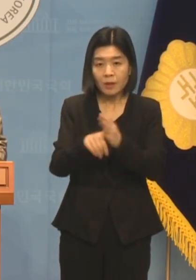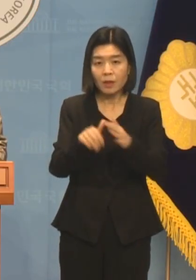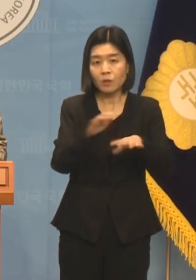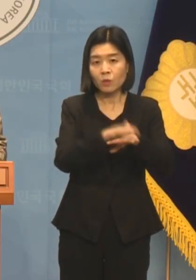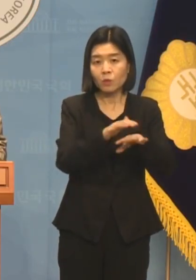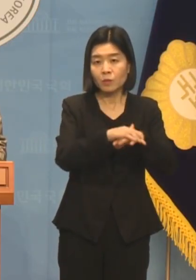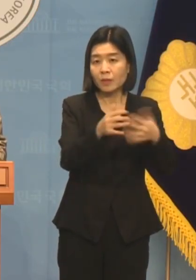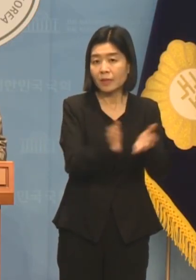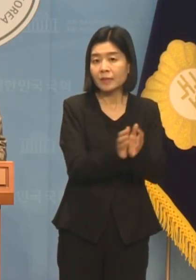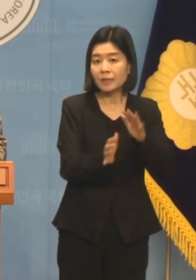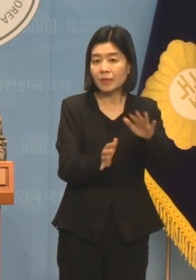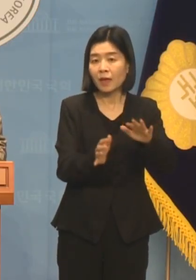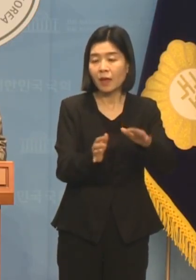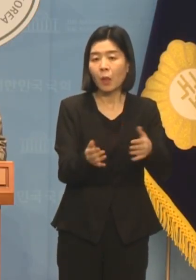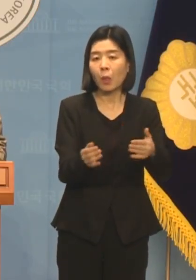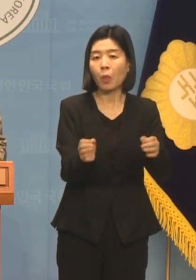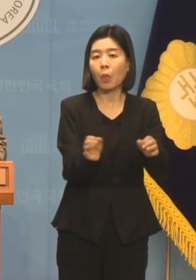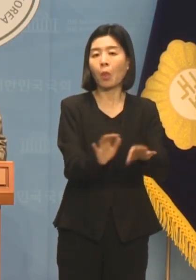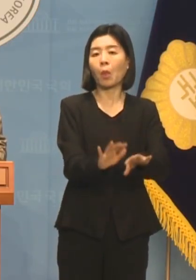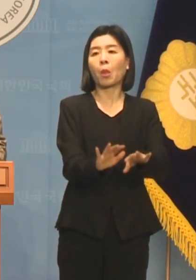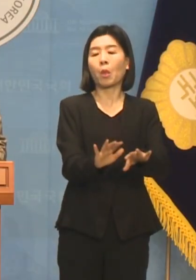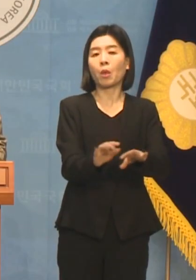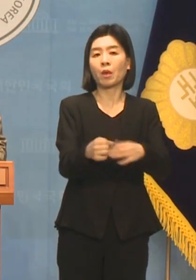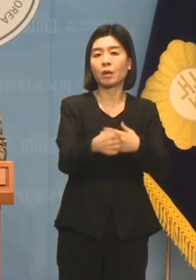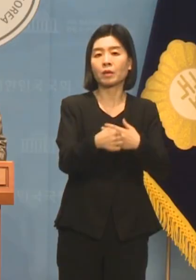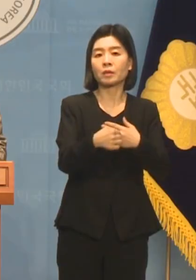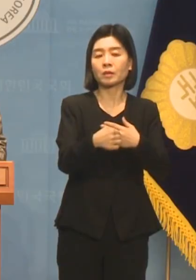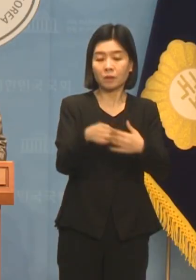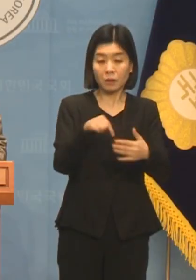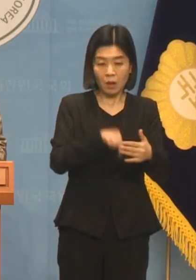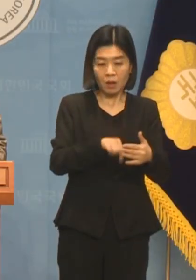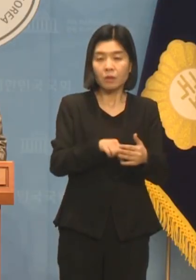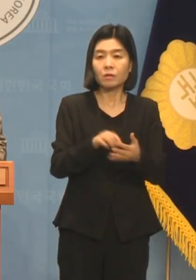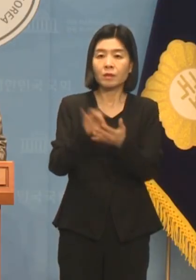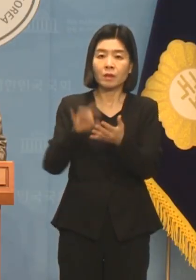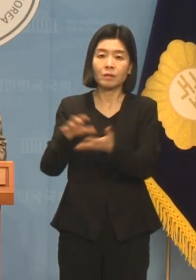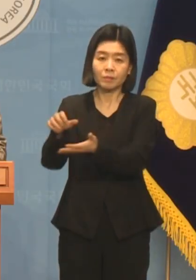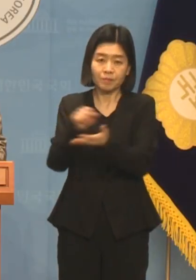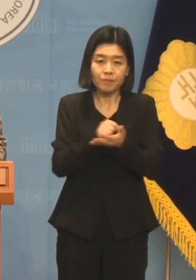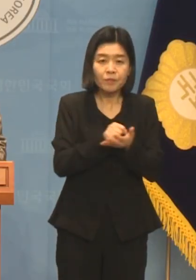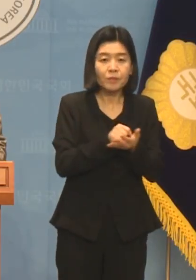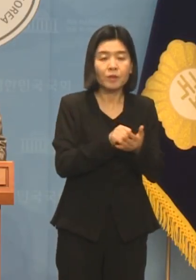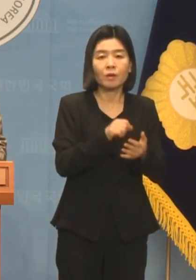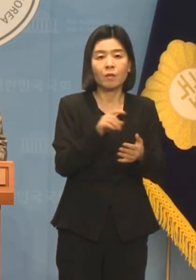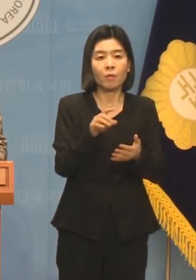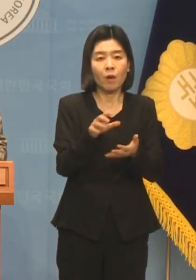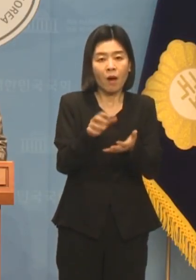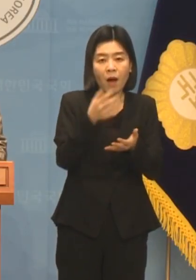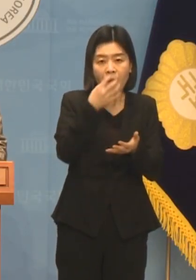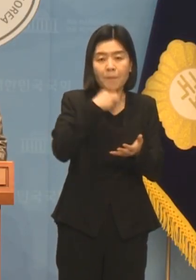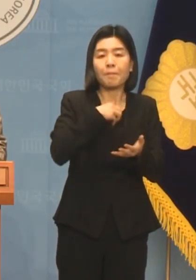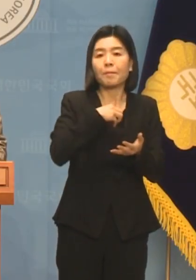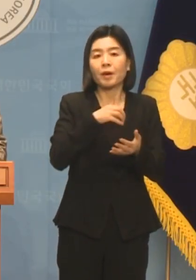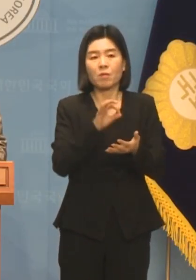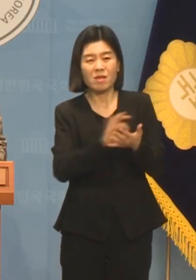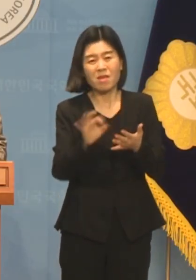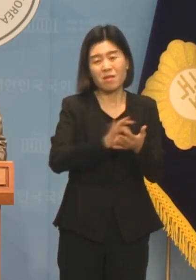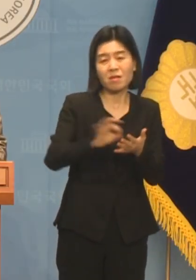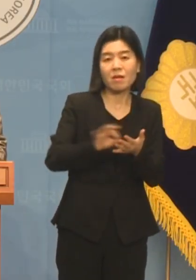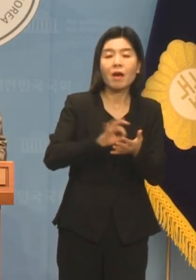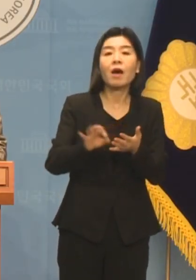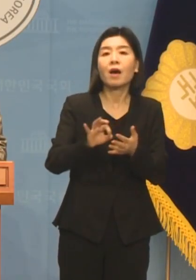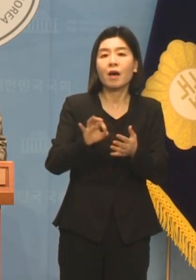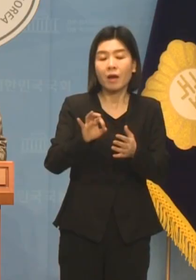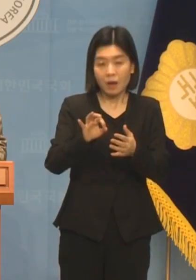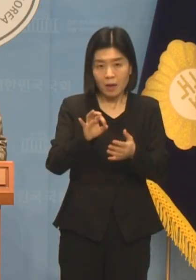농민단체로 포장해서 국민 혈세를 보조금으로 받아 불법 부당하게 편취하고 낭비하는 실태를